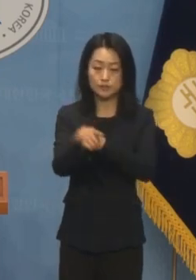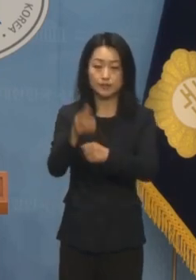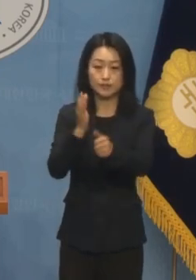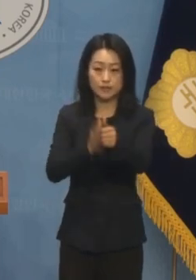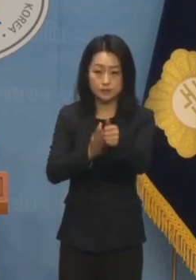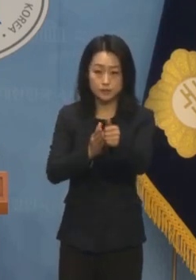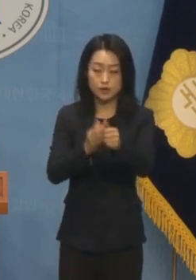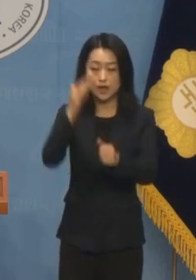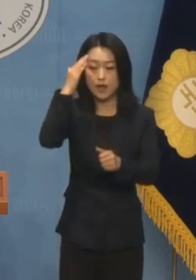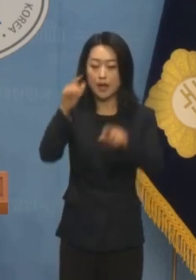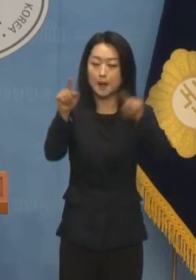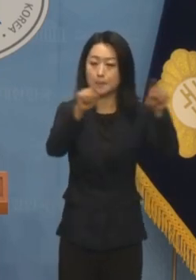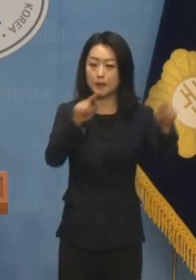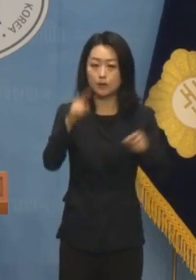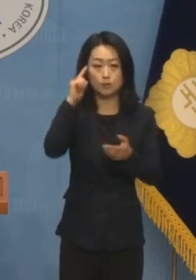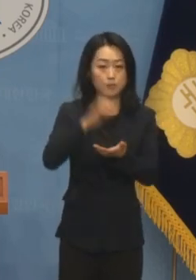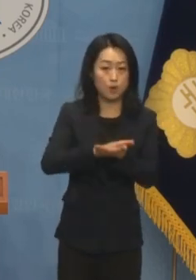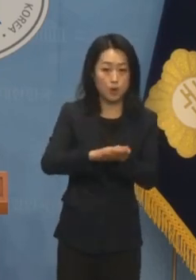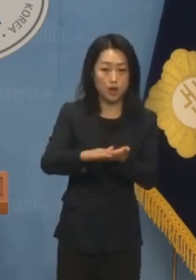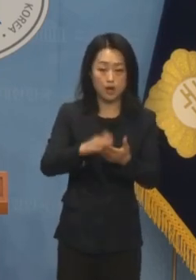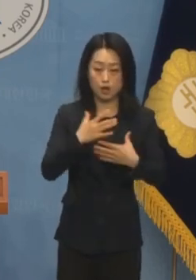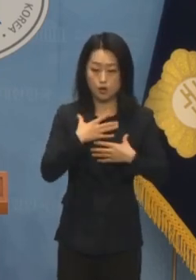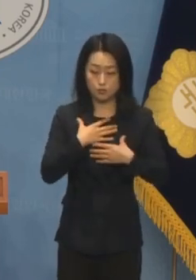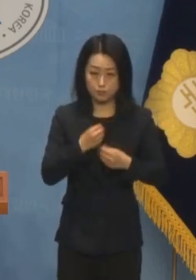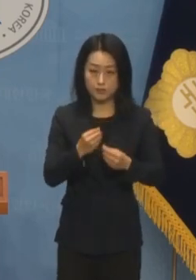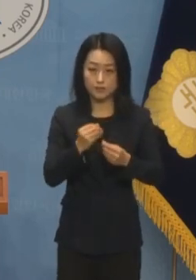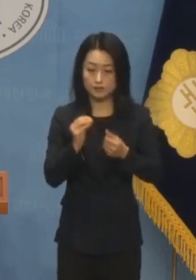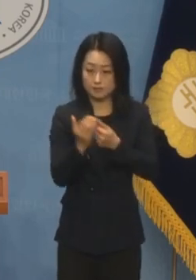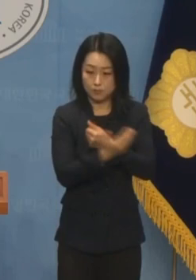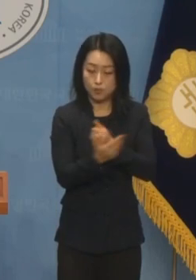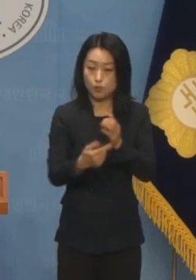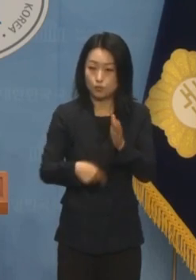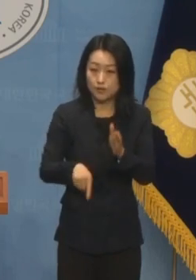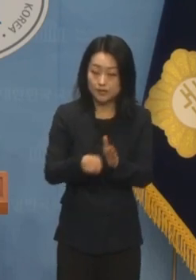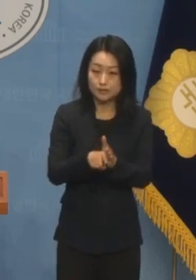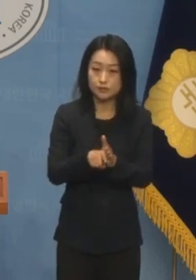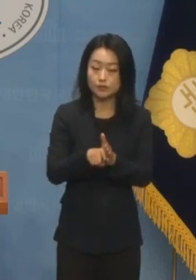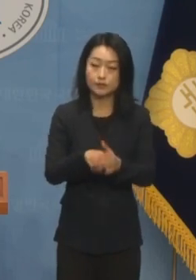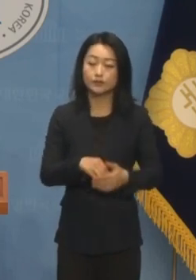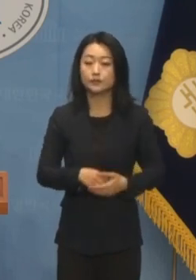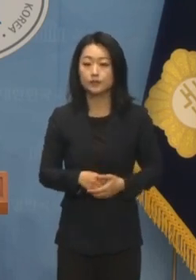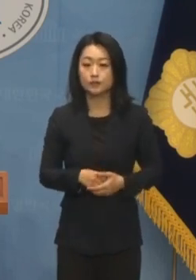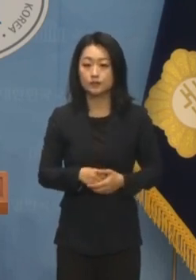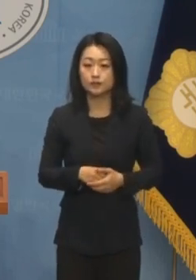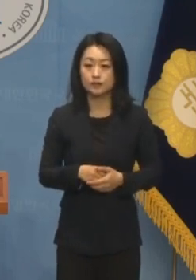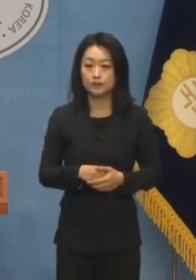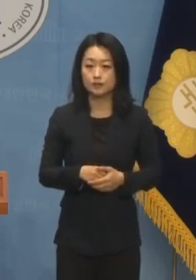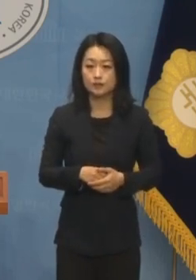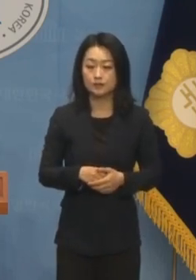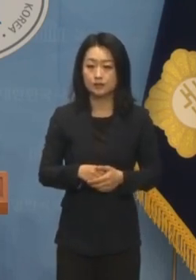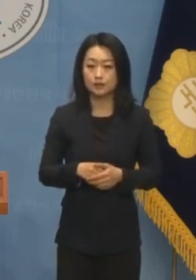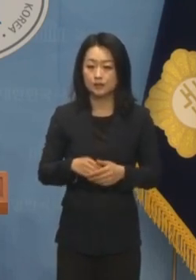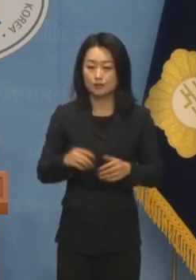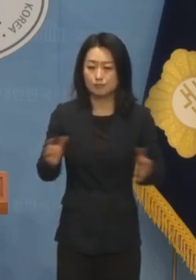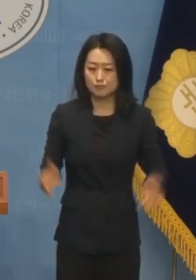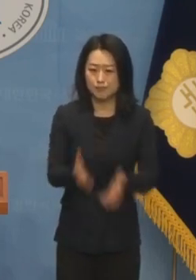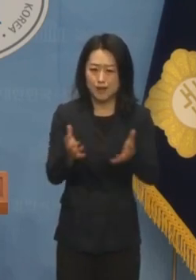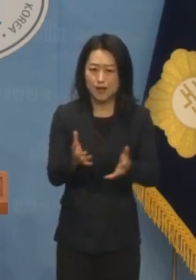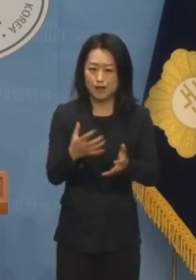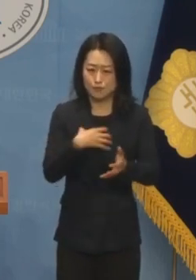평화와 국민의 안전을 담보로 남북 긴장을 유도하는 일체의 무책임한 정책을